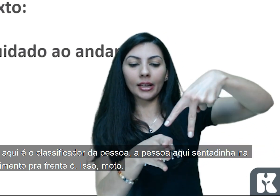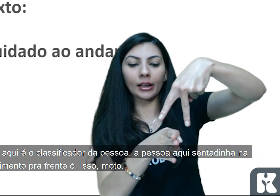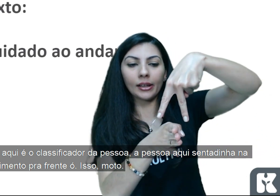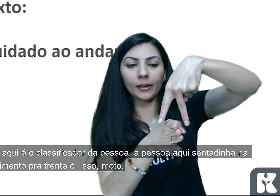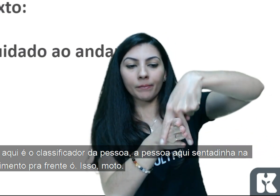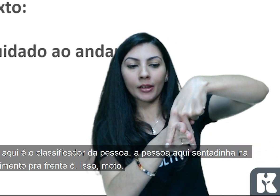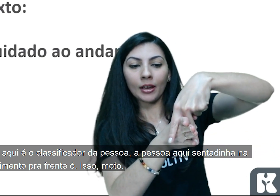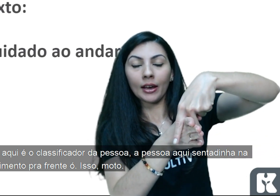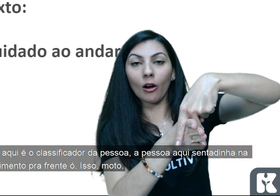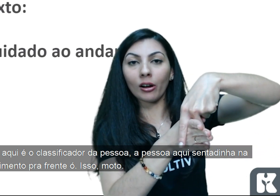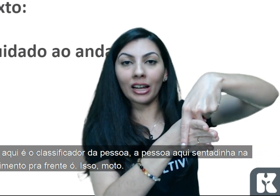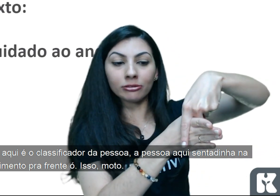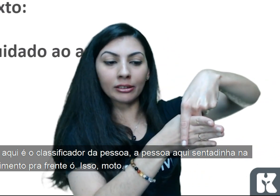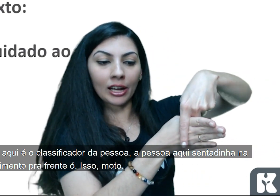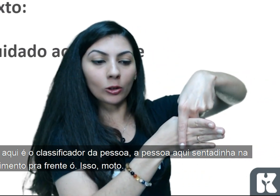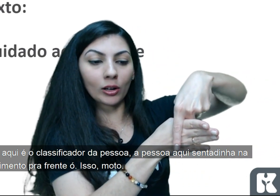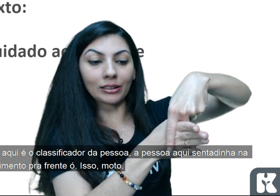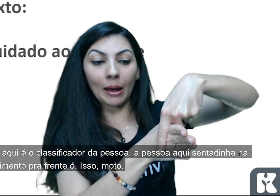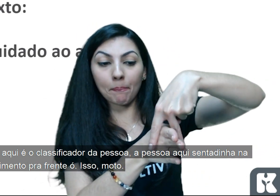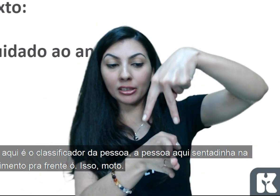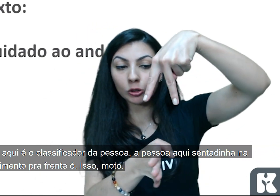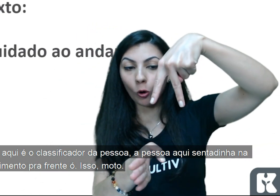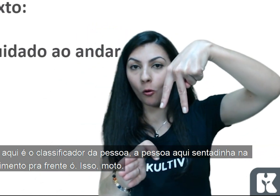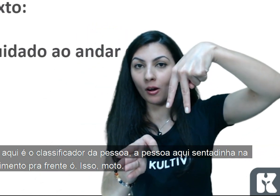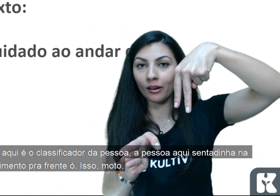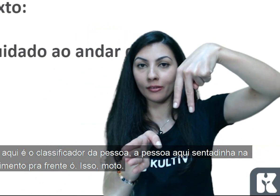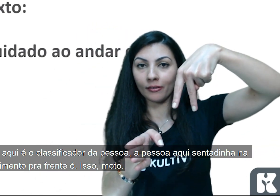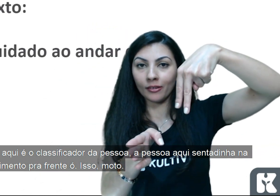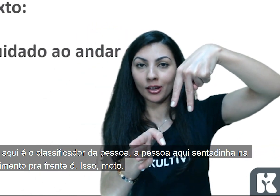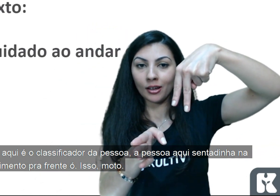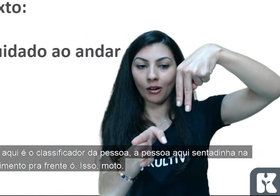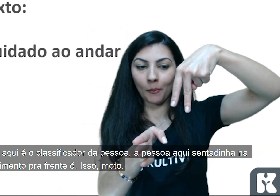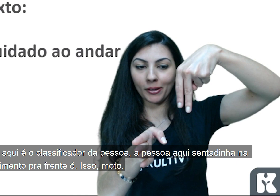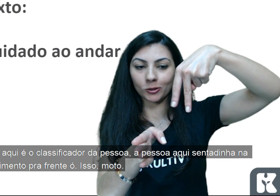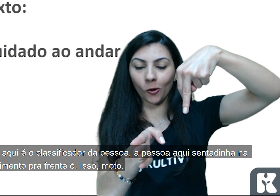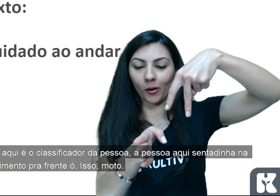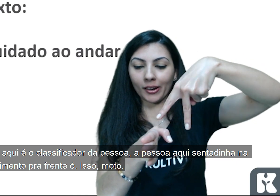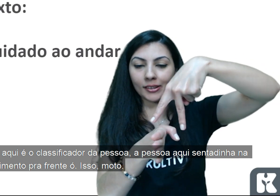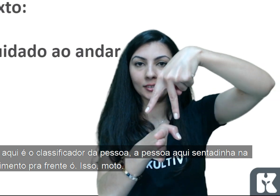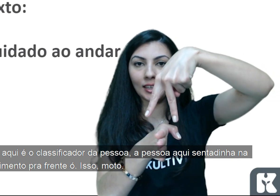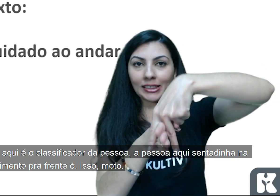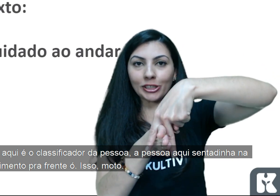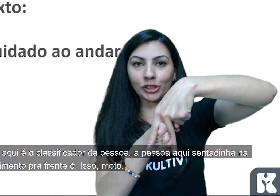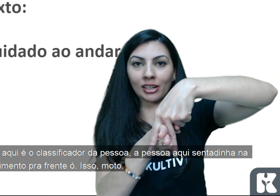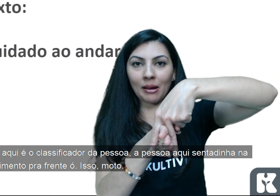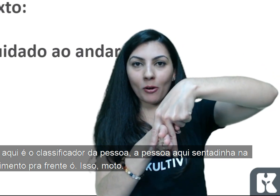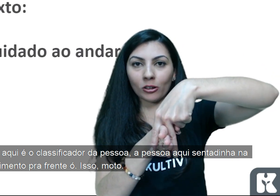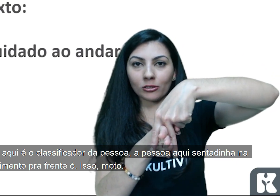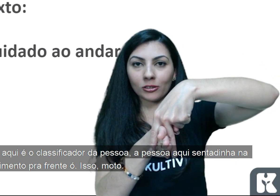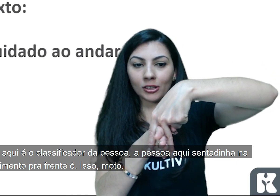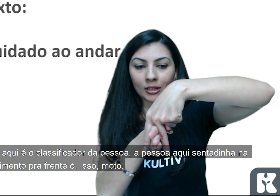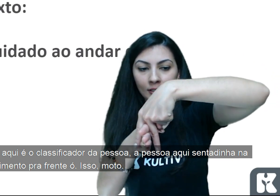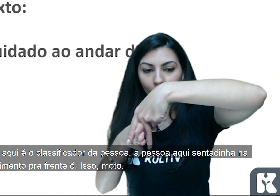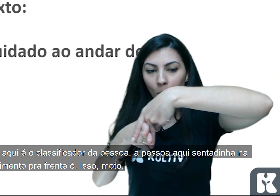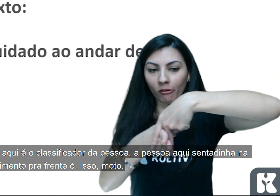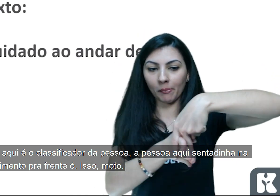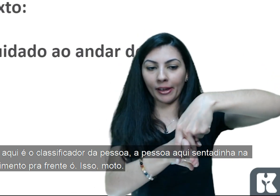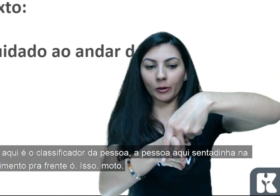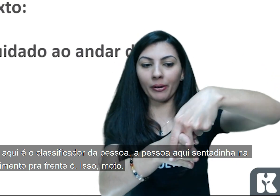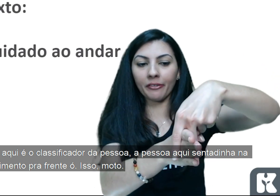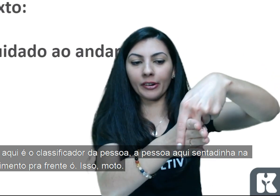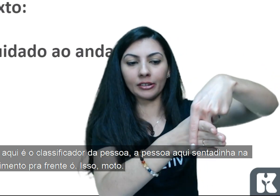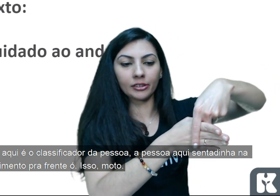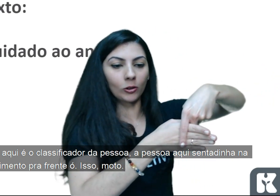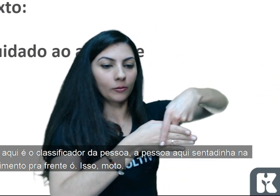Esse aqui é o classificador da pessoa. A pessoa aqui sentadinha na moto. E o